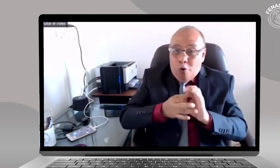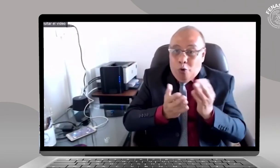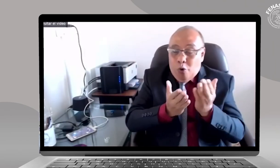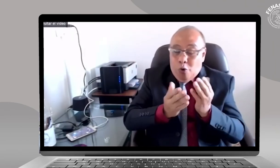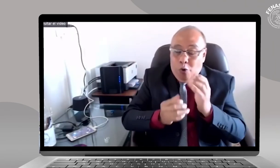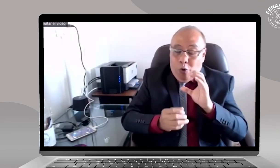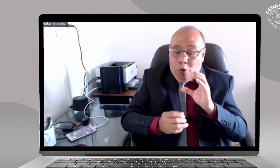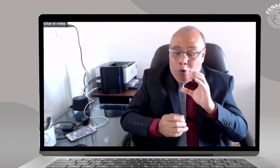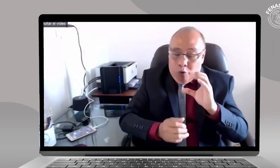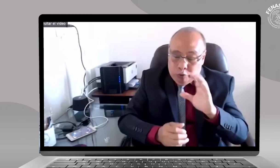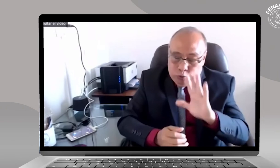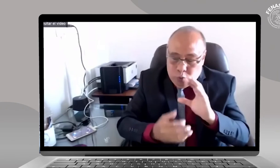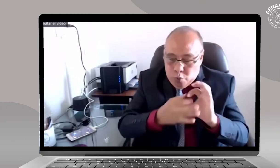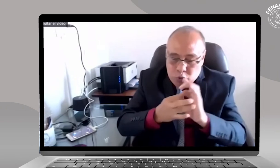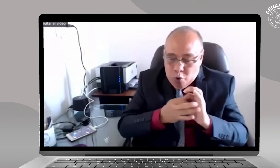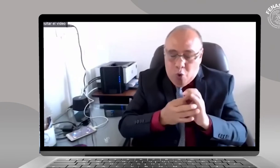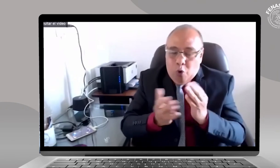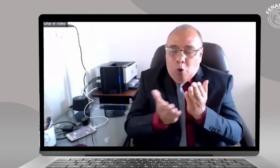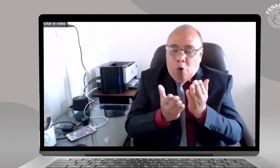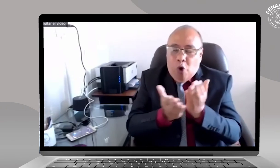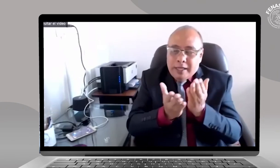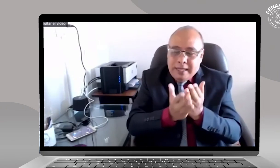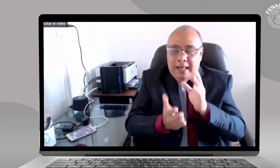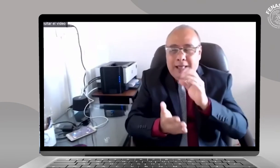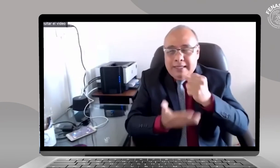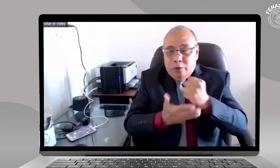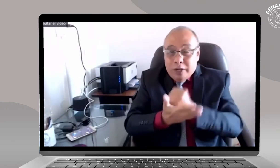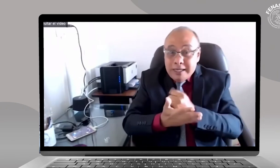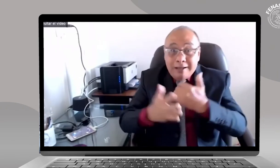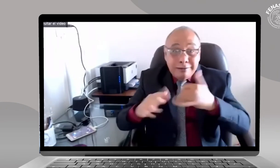La Unión Colegiada del Notariado Colombiano,